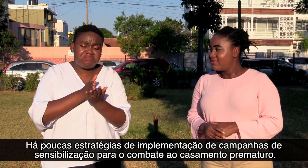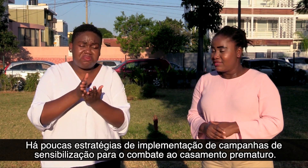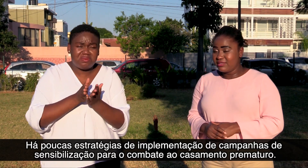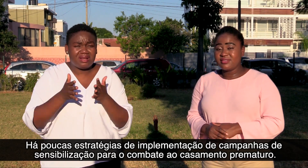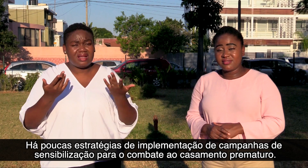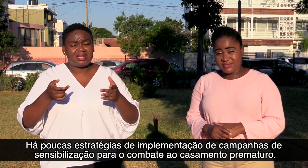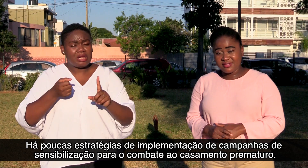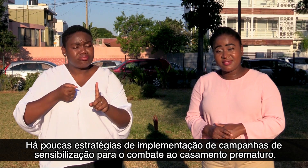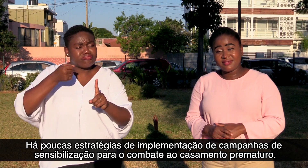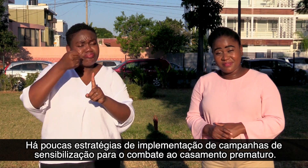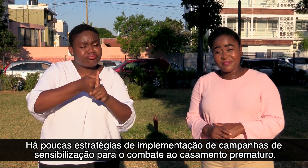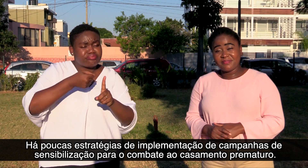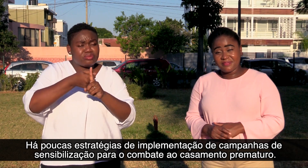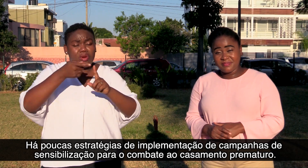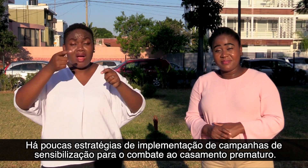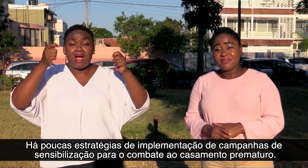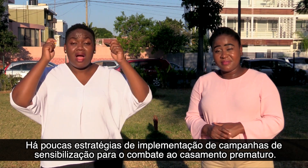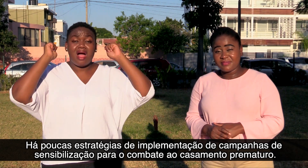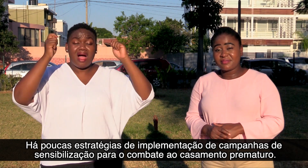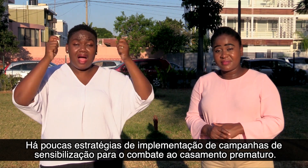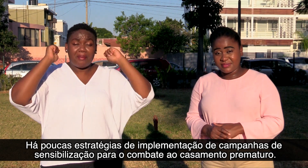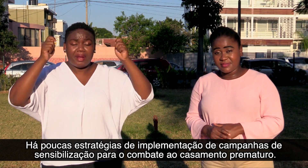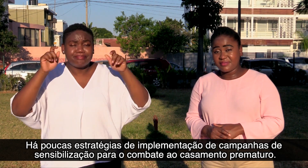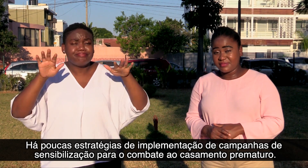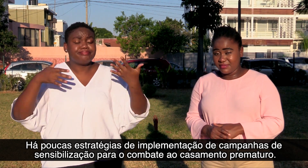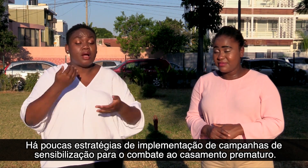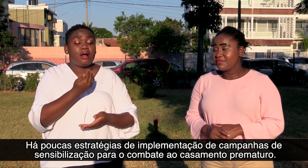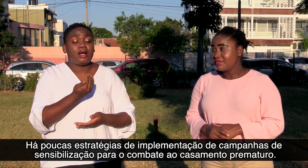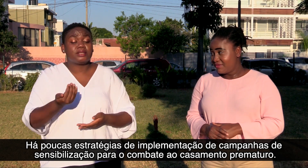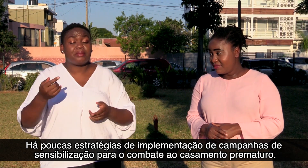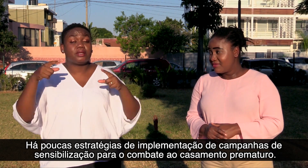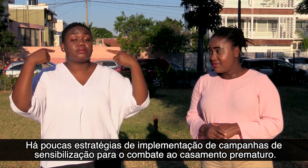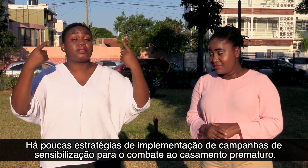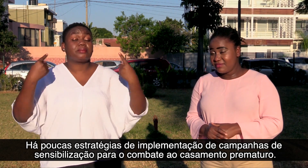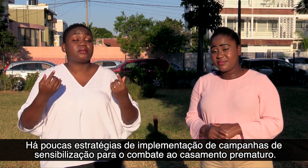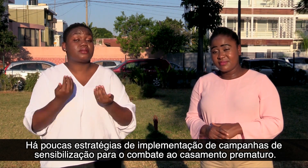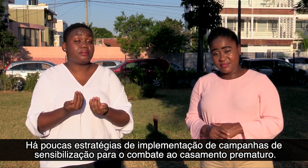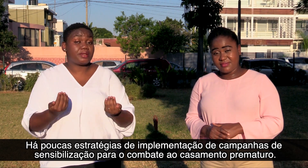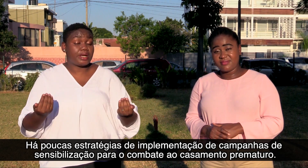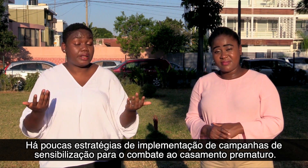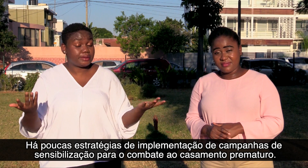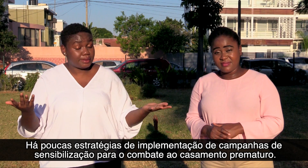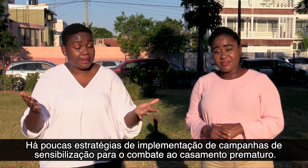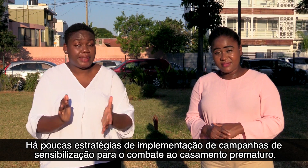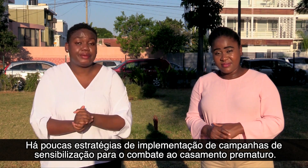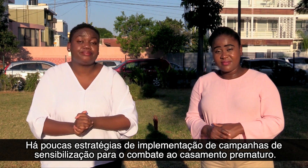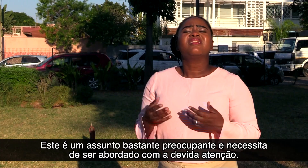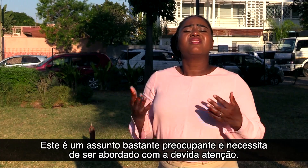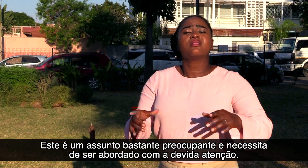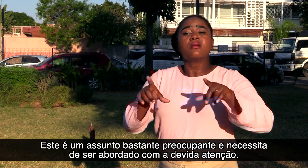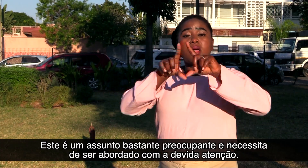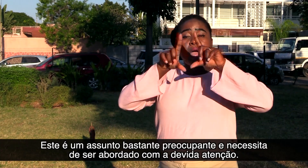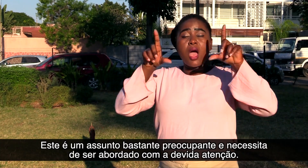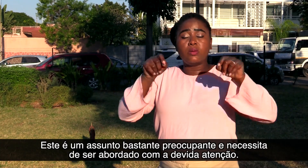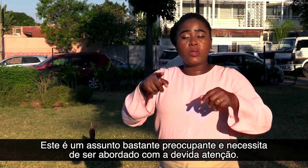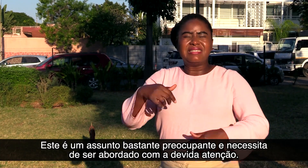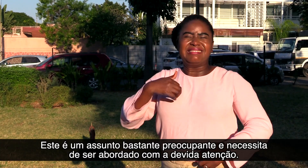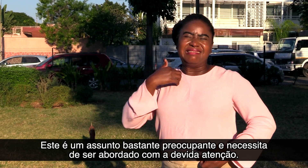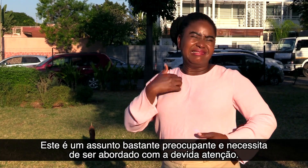a cautela, como um crime público, que o próprio Ministério Público, que é o defensor, não é, dos menores a nível